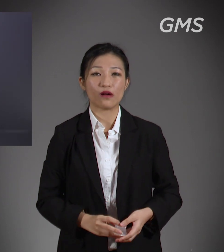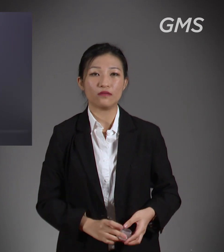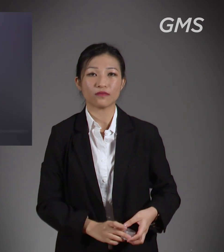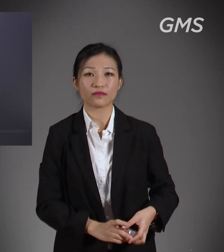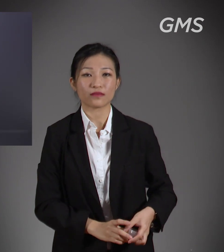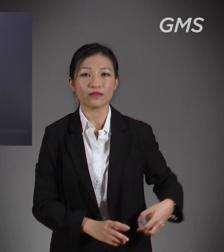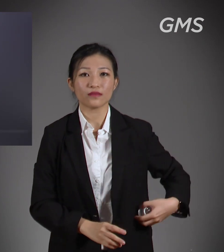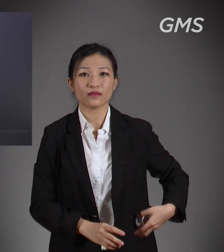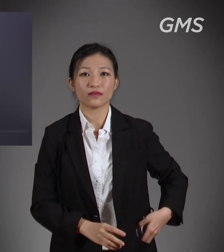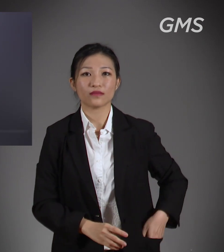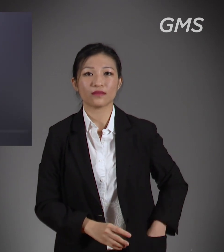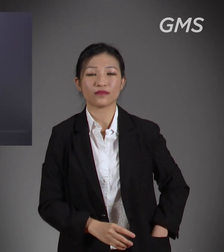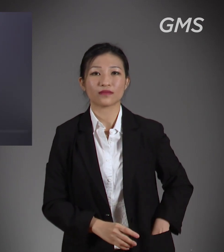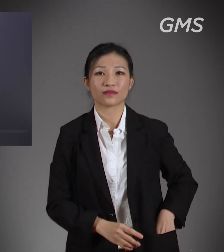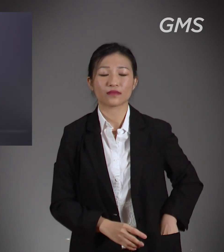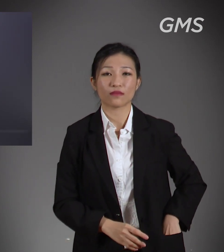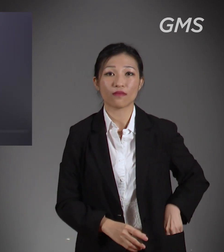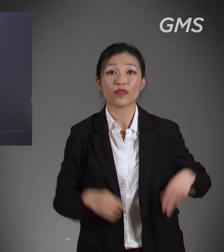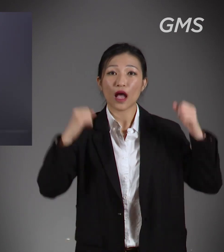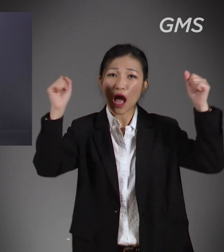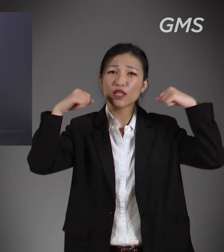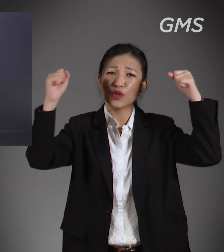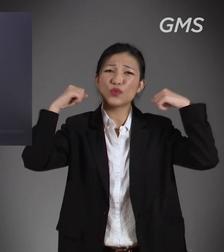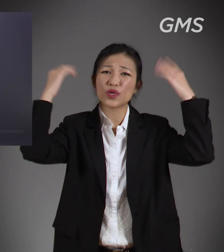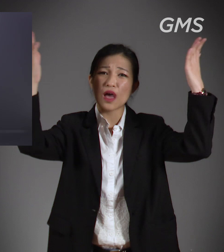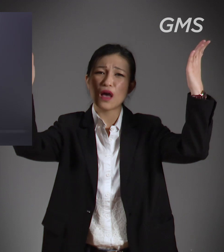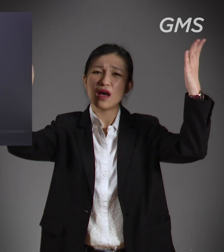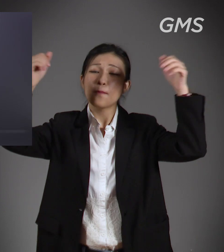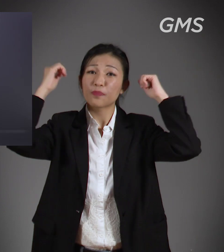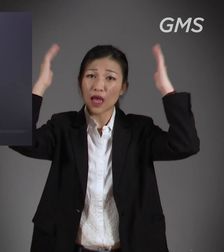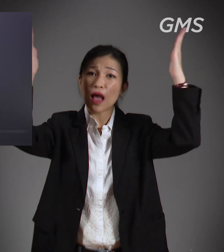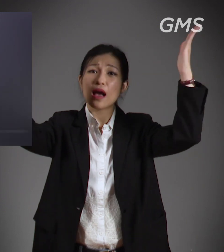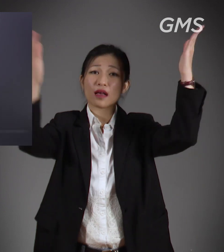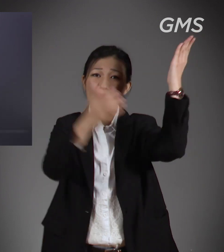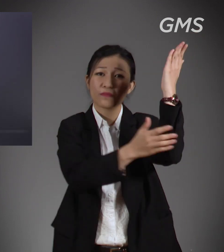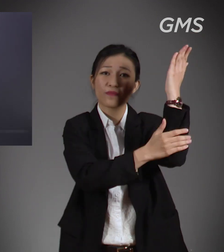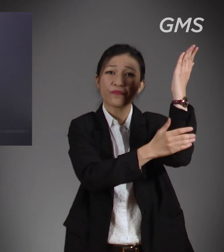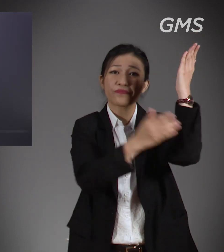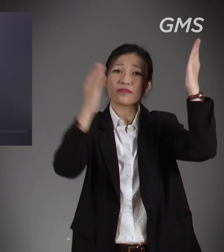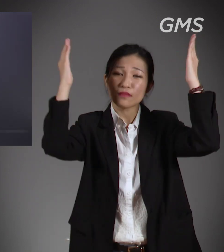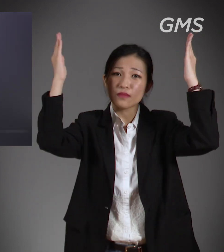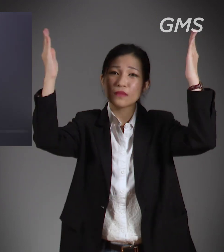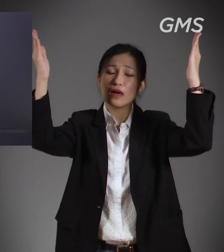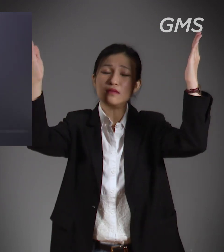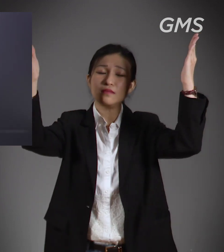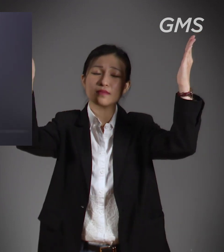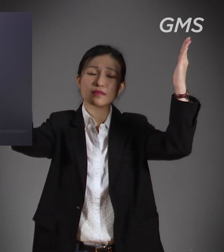Haleluya. Kita angkat tangan kita bersama-sama di hadapan Tuhan. Karena